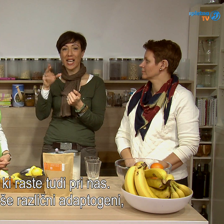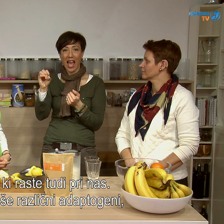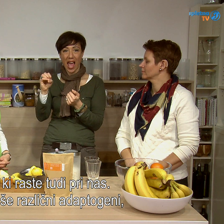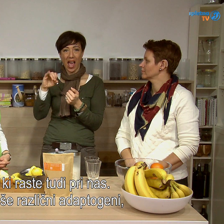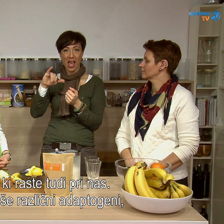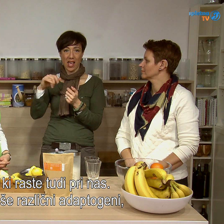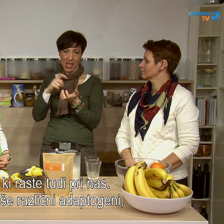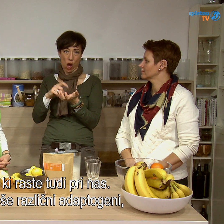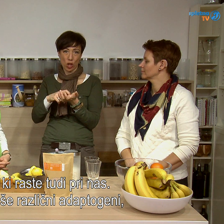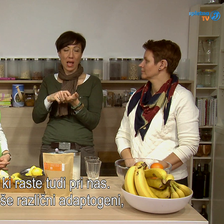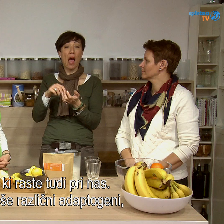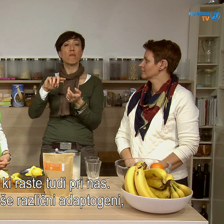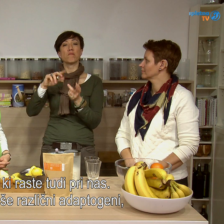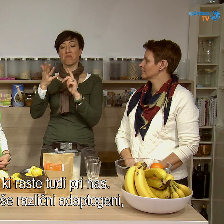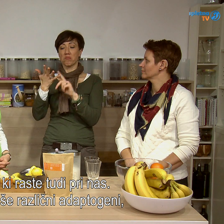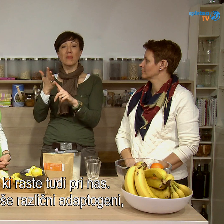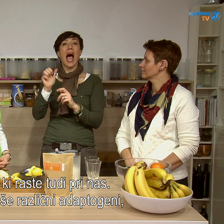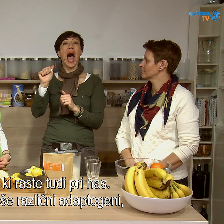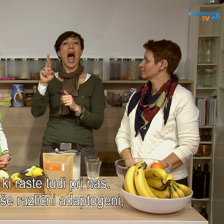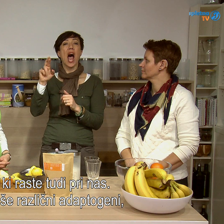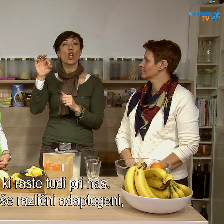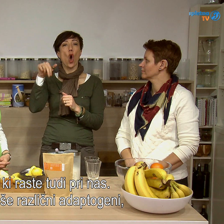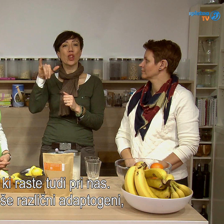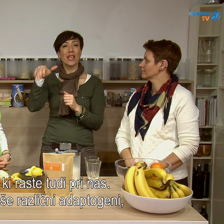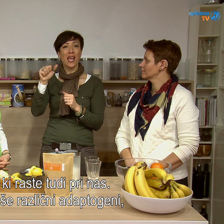aronija, ki raste tudi pri nas.